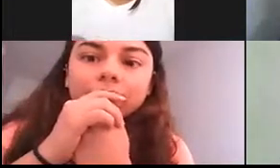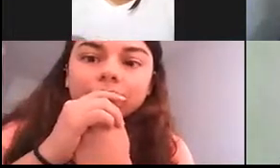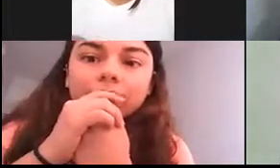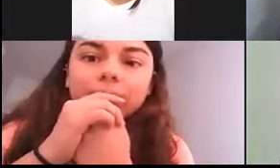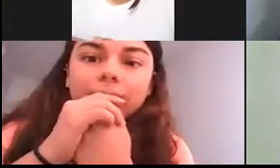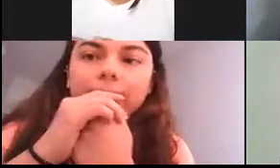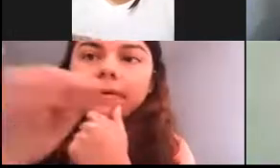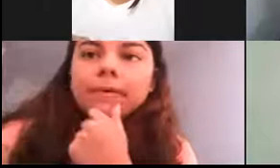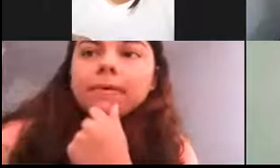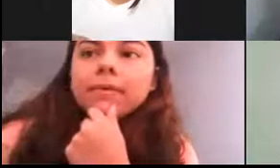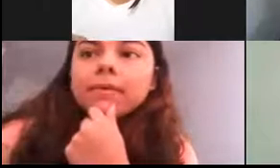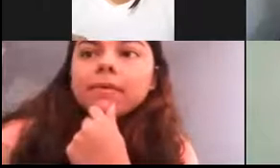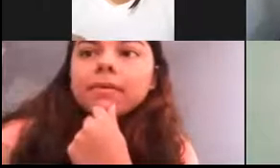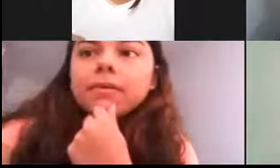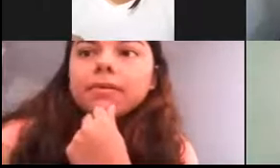Berenice Pérez.